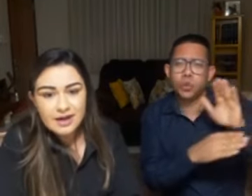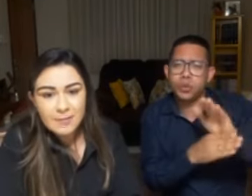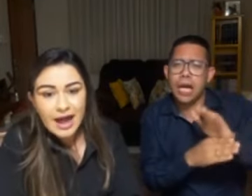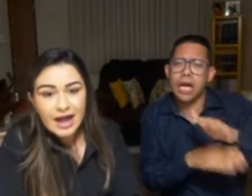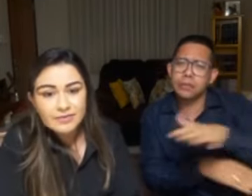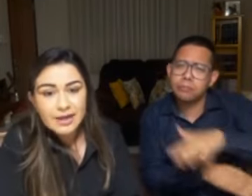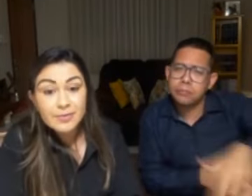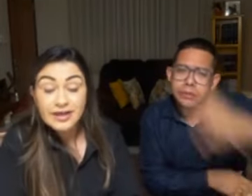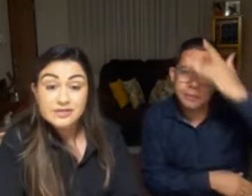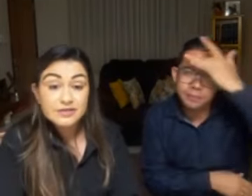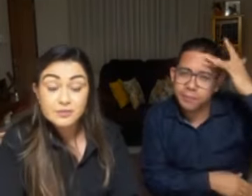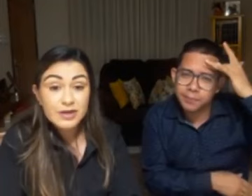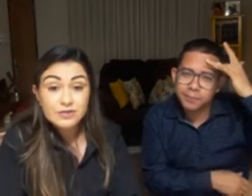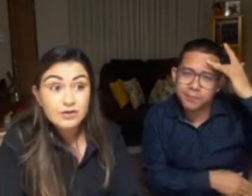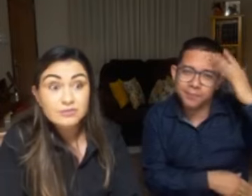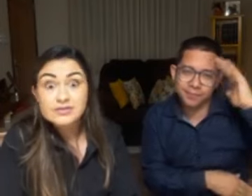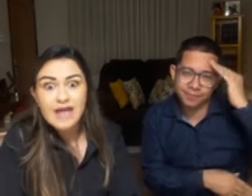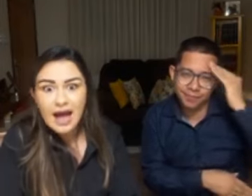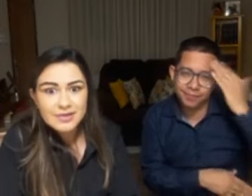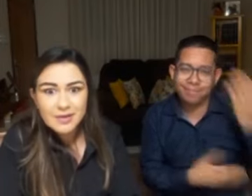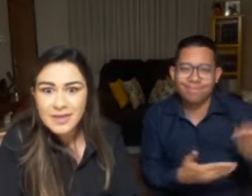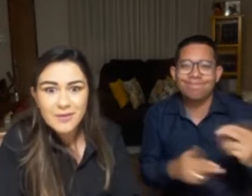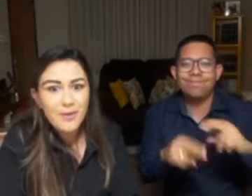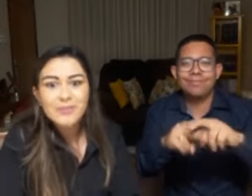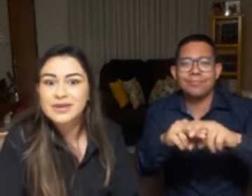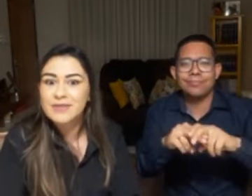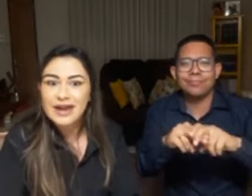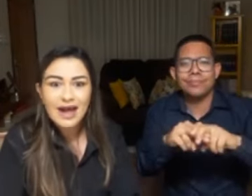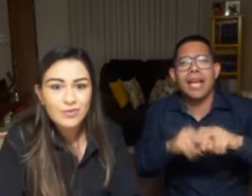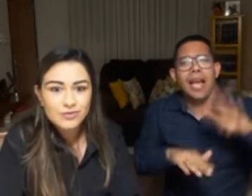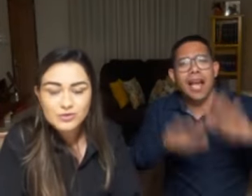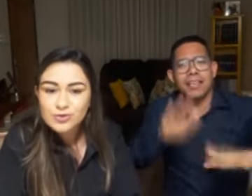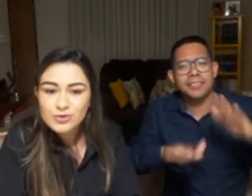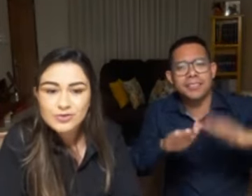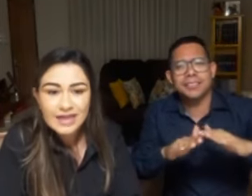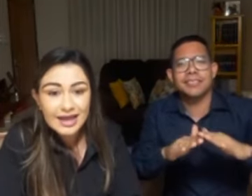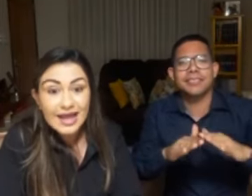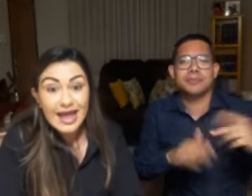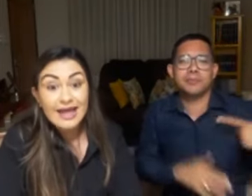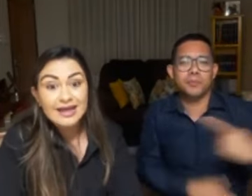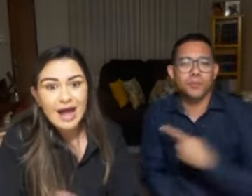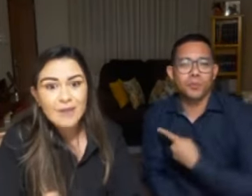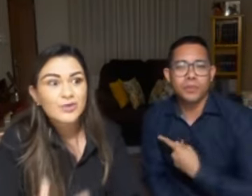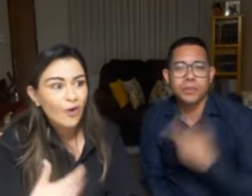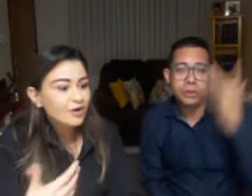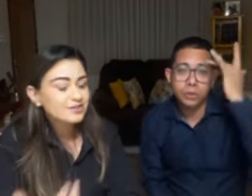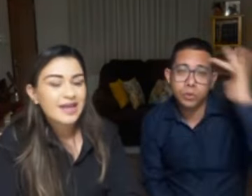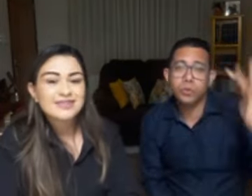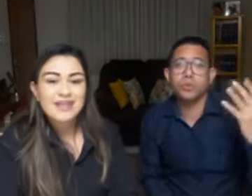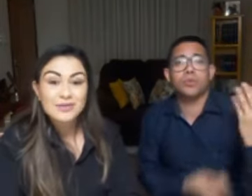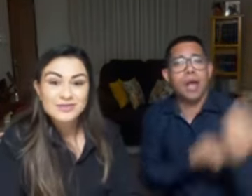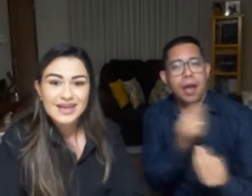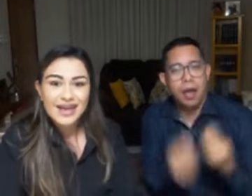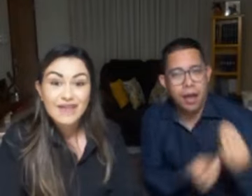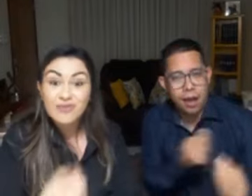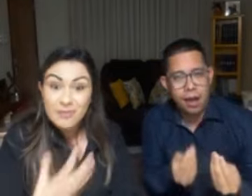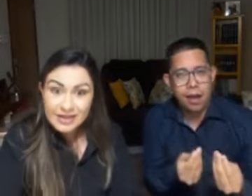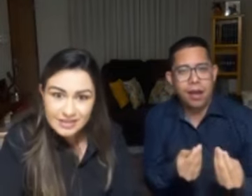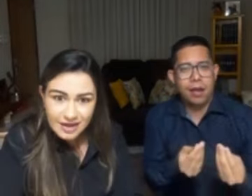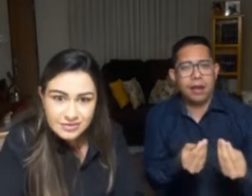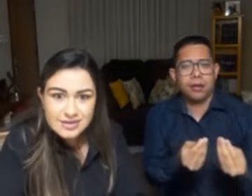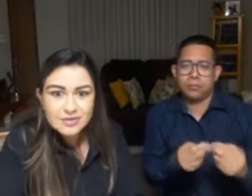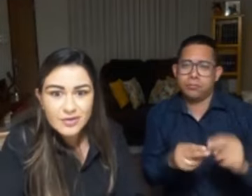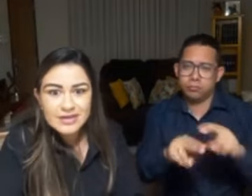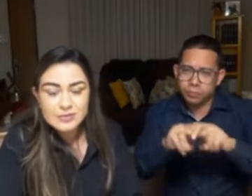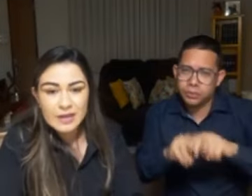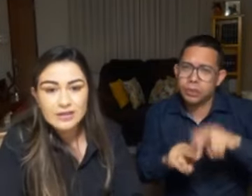desse trabalho, né? Porque às vezes o pastor não sabe também como trabalhar com os surdos, né? E cabe nós, né, estarmos